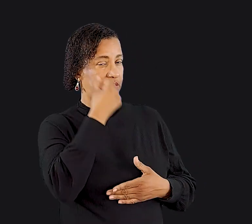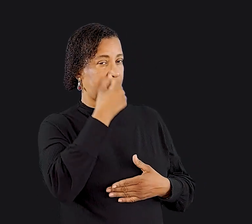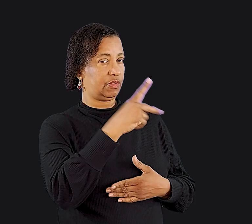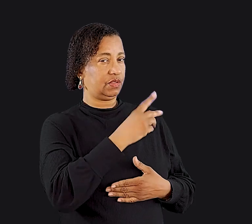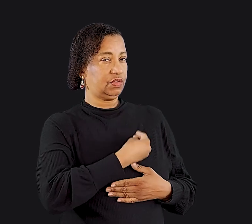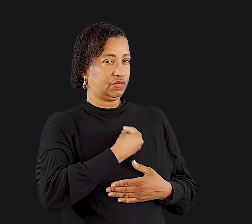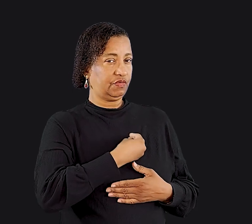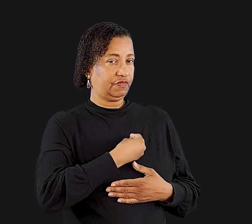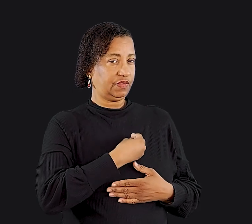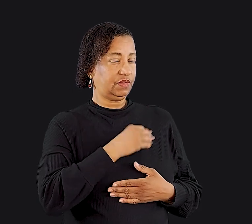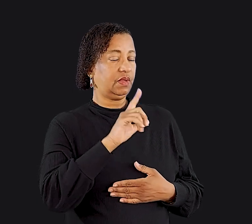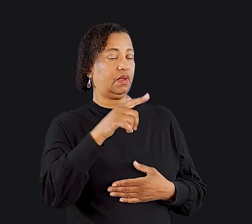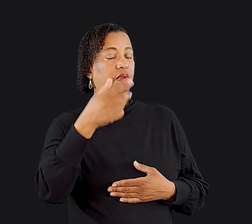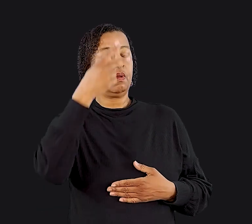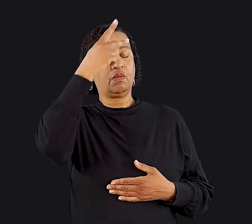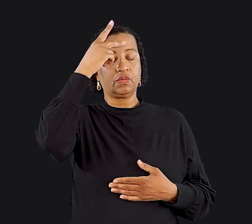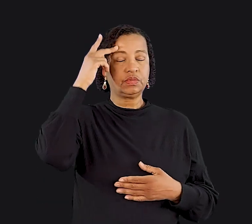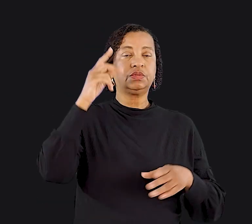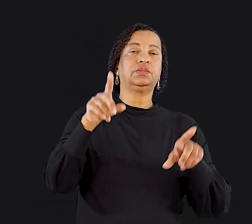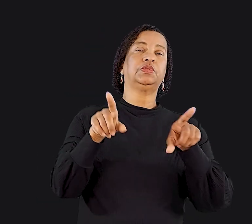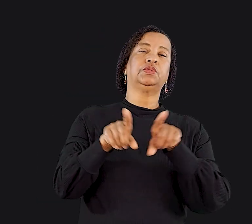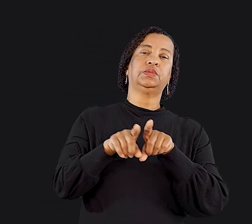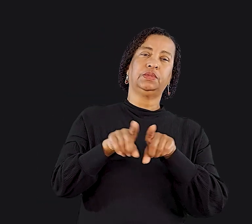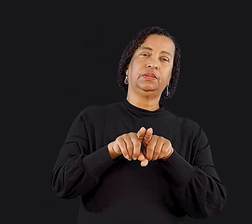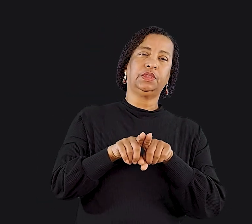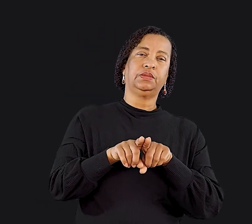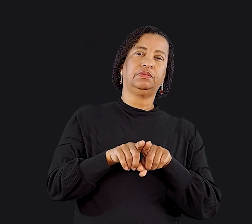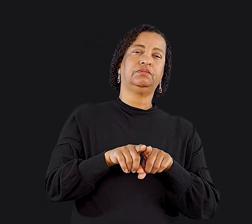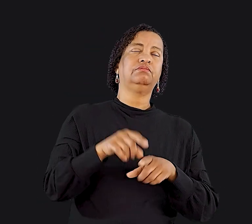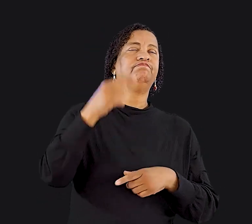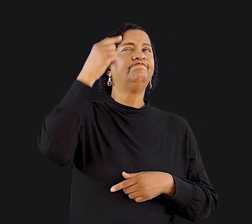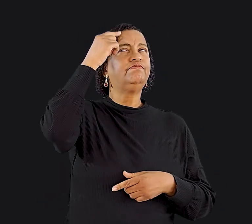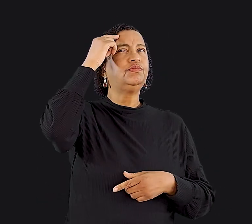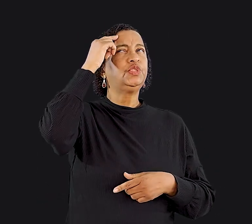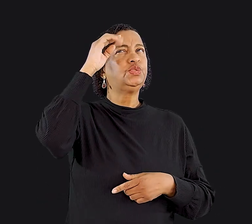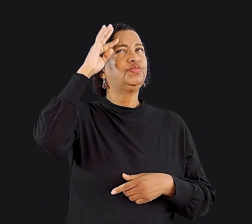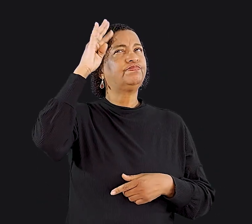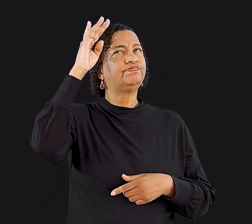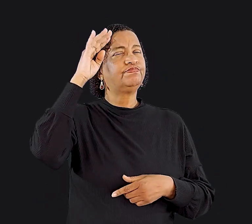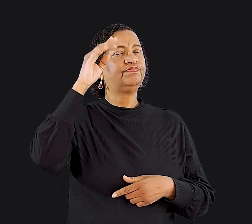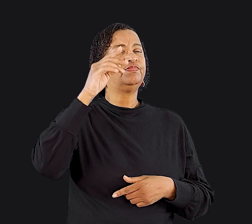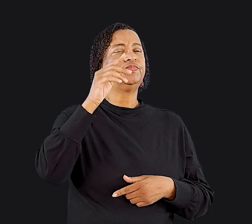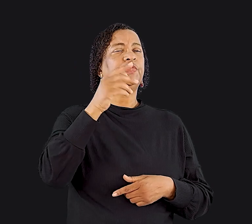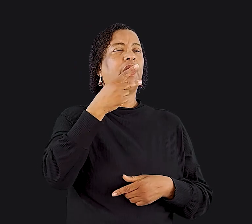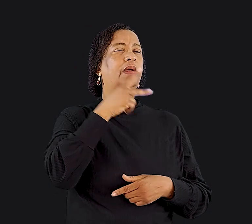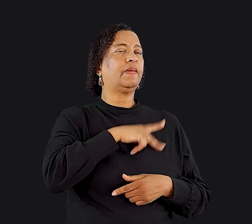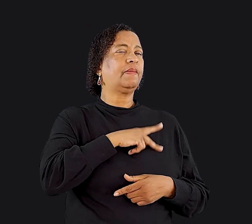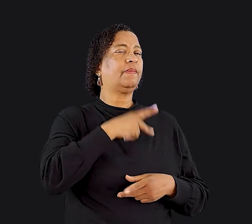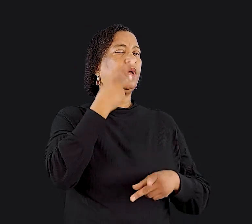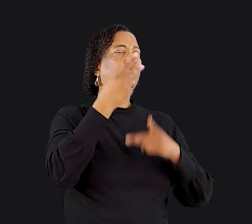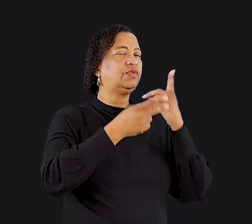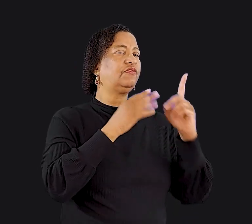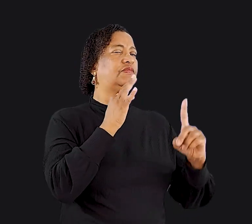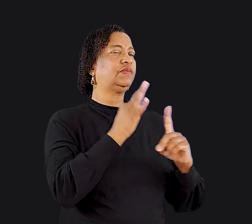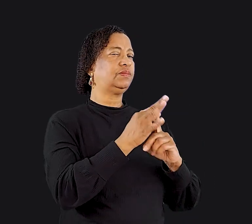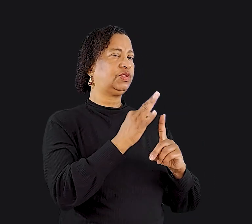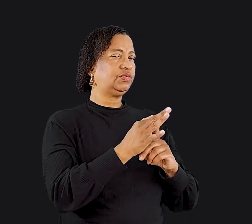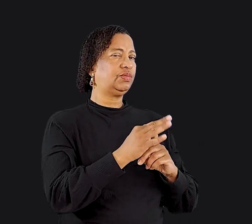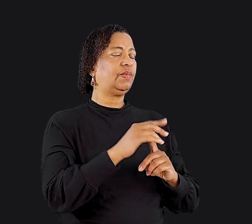mesmo quanto aos que o ouvem. Imagino que, em outras palavras, Paulo estava dizendo a Timóteo: Timóteo, existe uma época